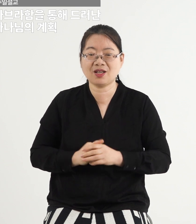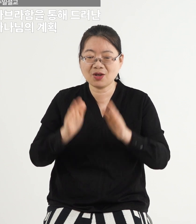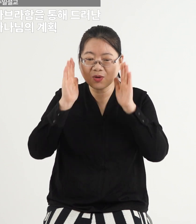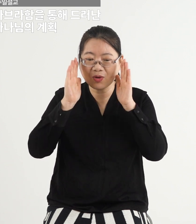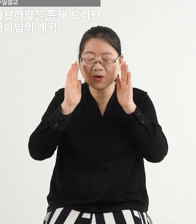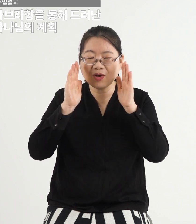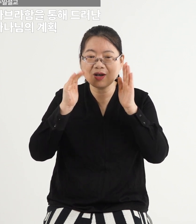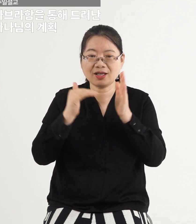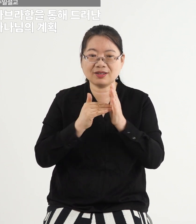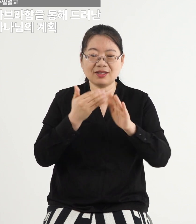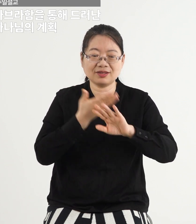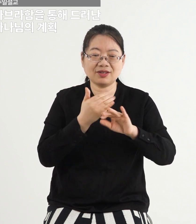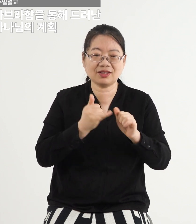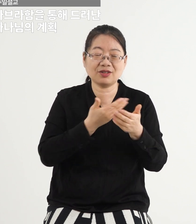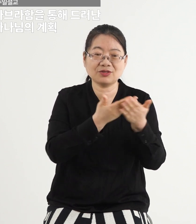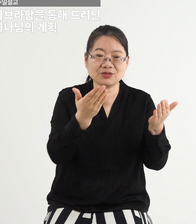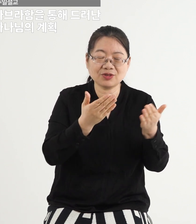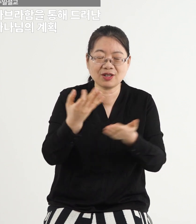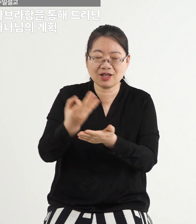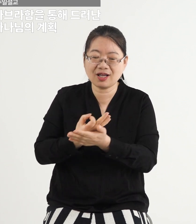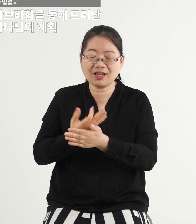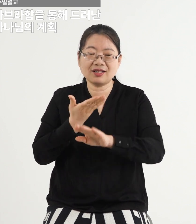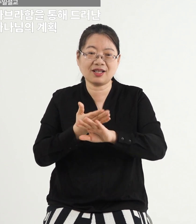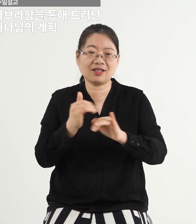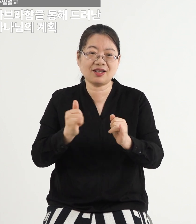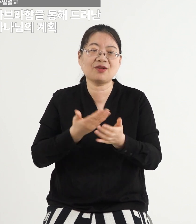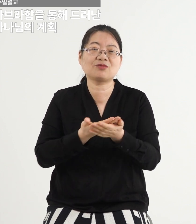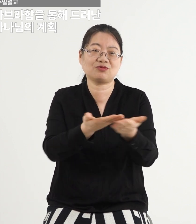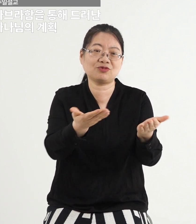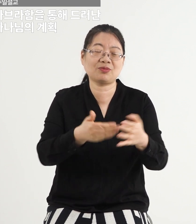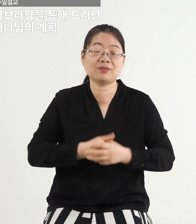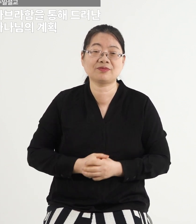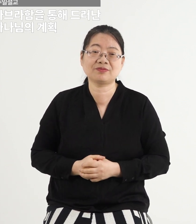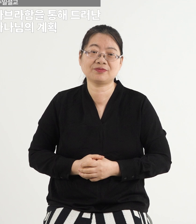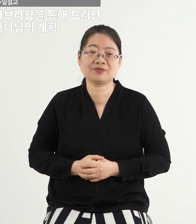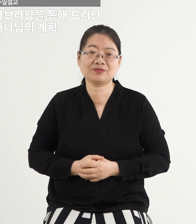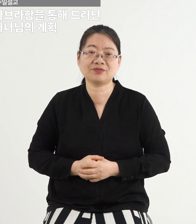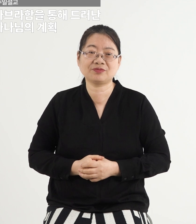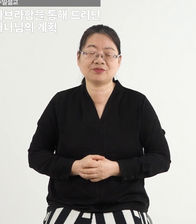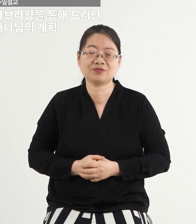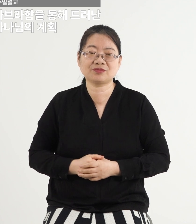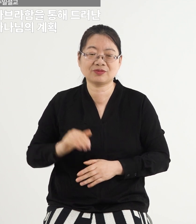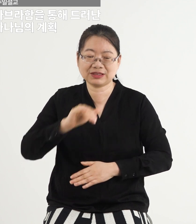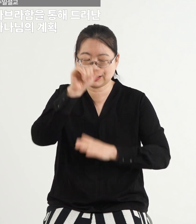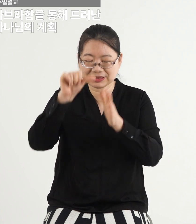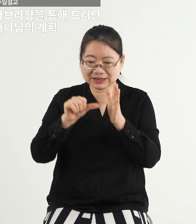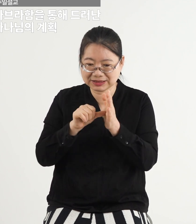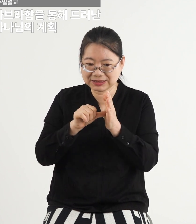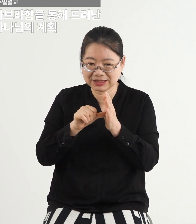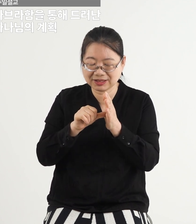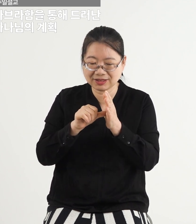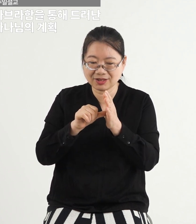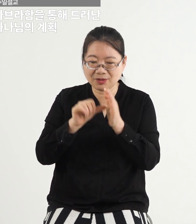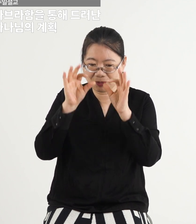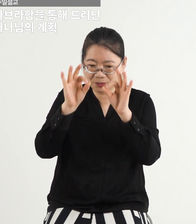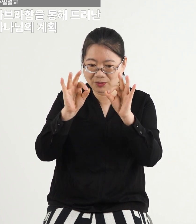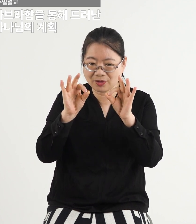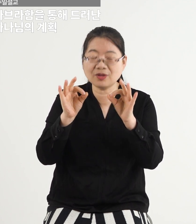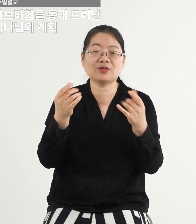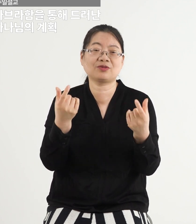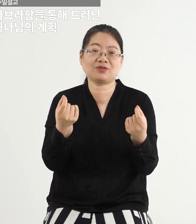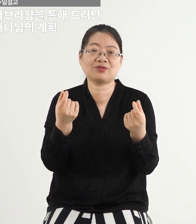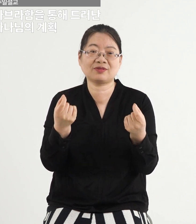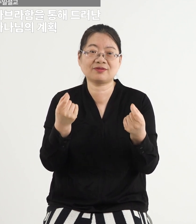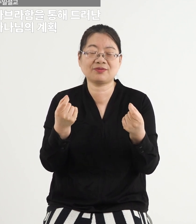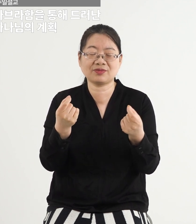공부해서 남주고 돈 벌어서 남주는 거예요. 그리고 인생의 논리가 또 그렇게 돼 있어요. 돈